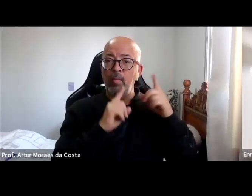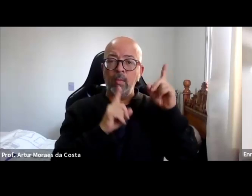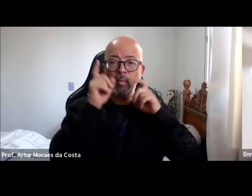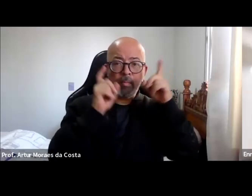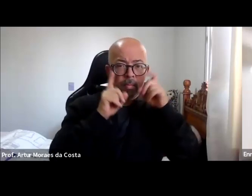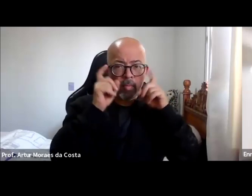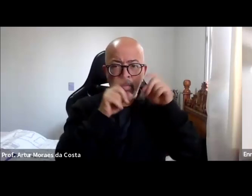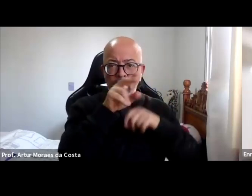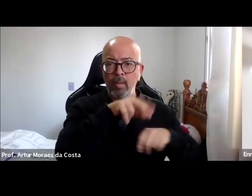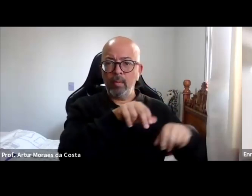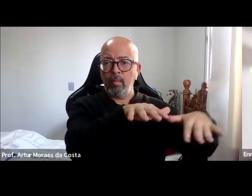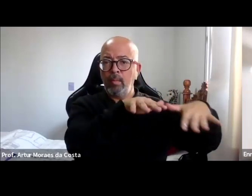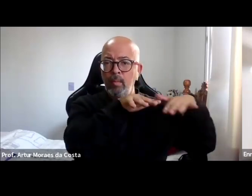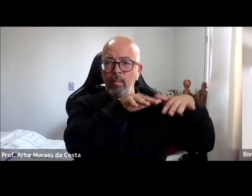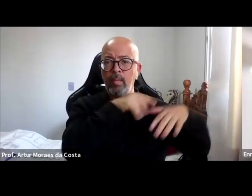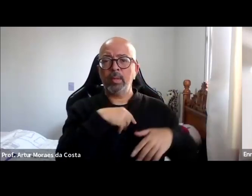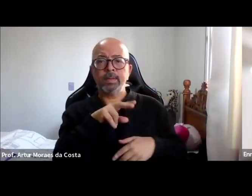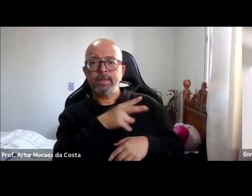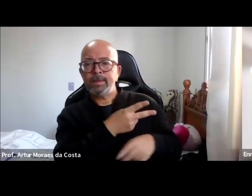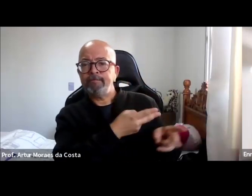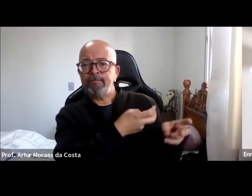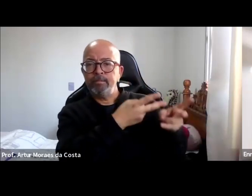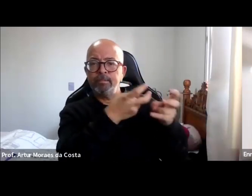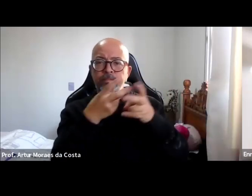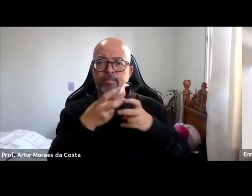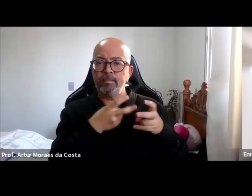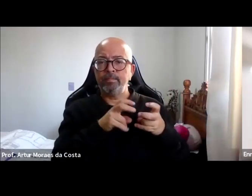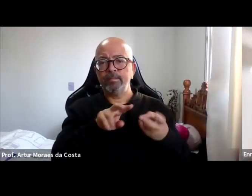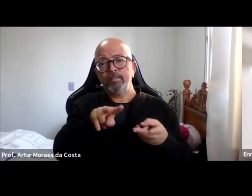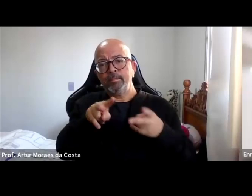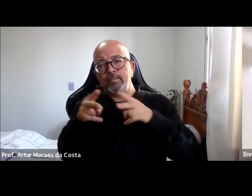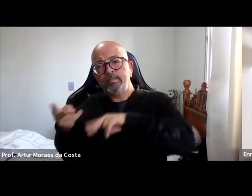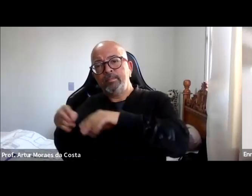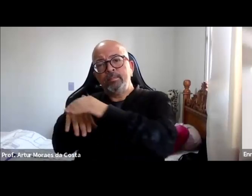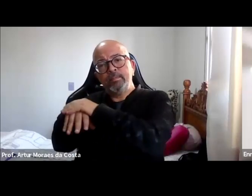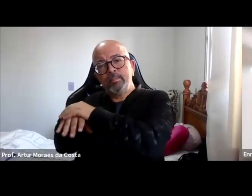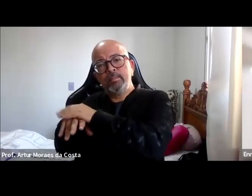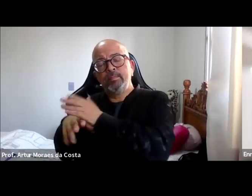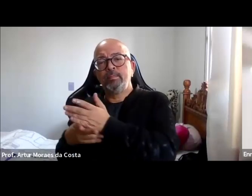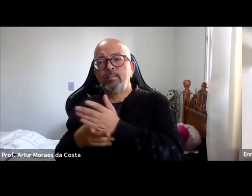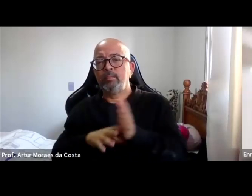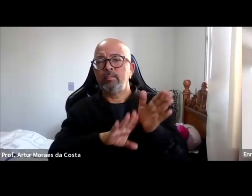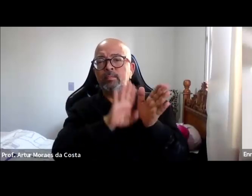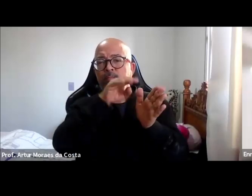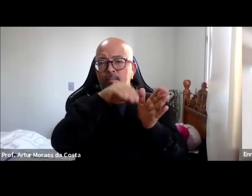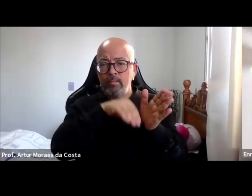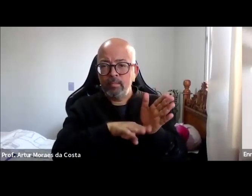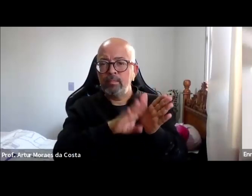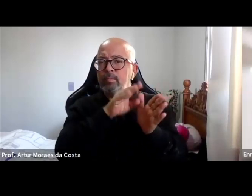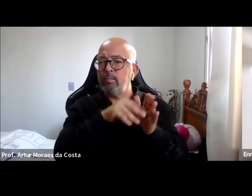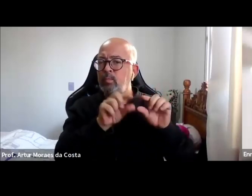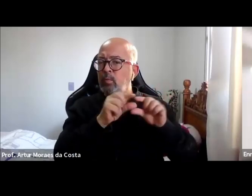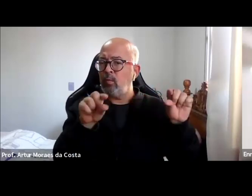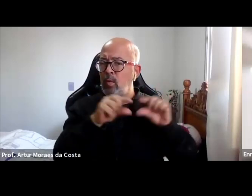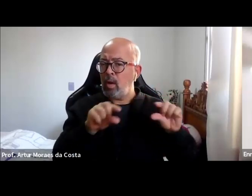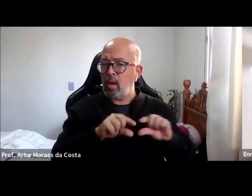Digamos como la entonación que se le da a una frase si es una pregunta si espera una respuesta o si es solo